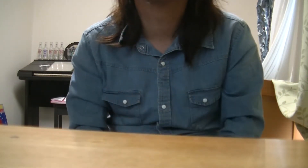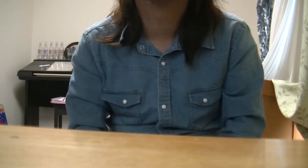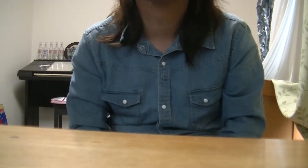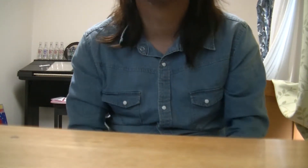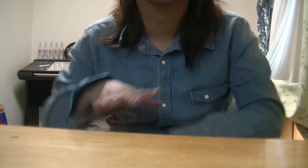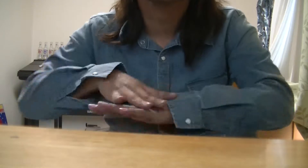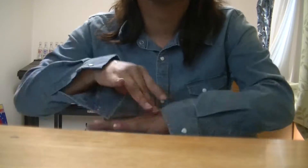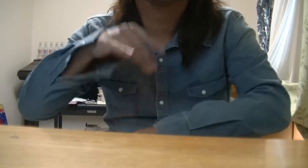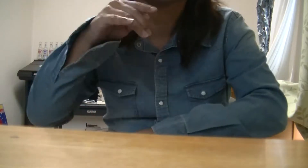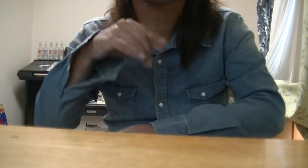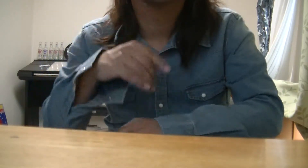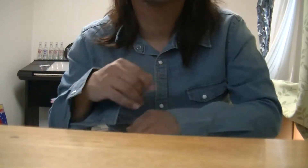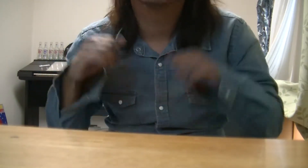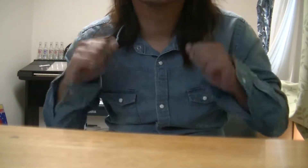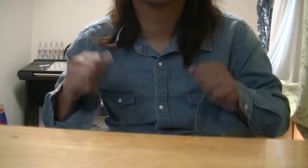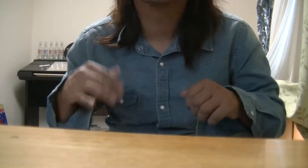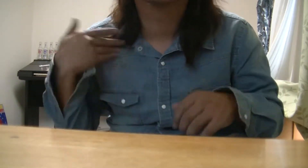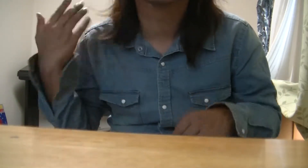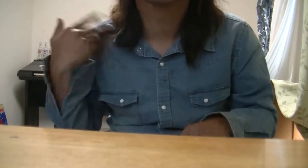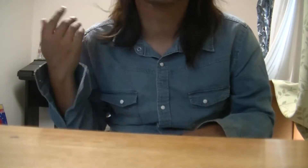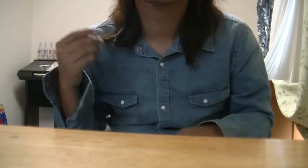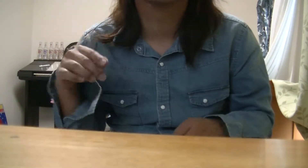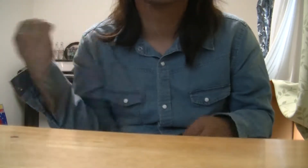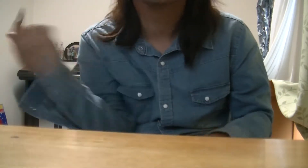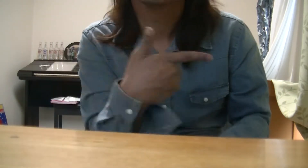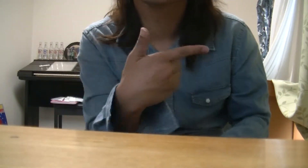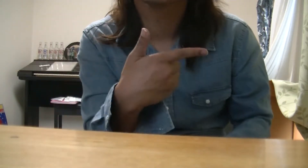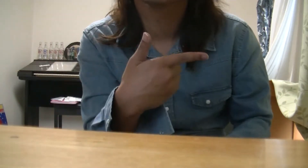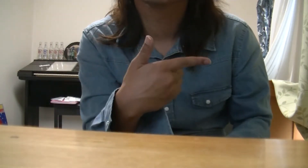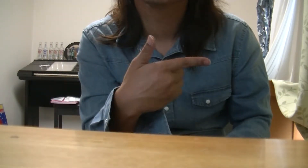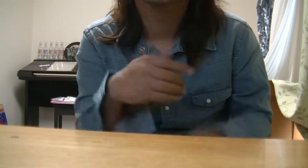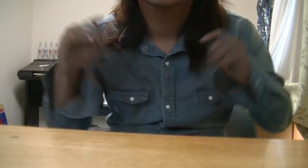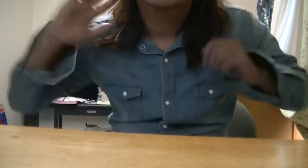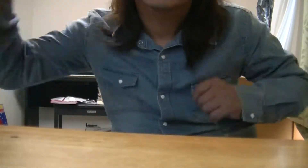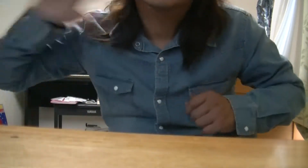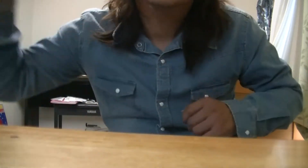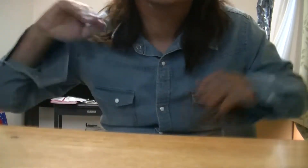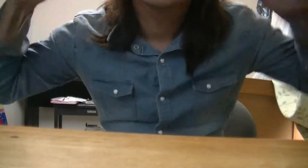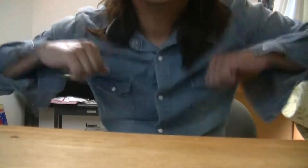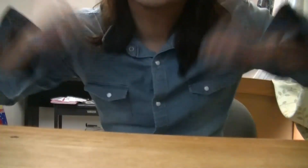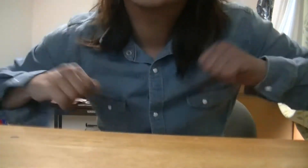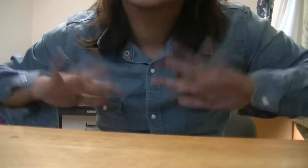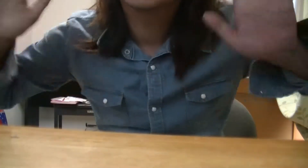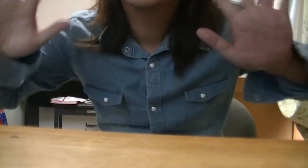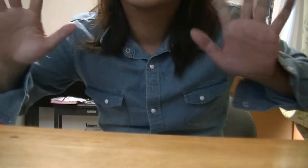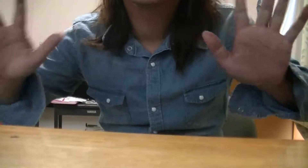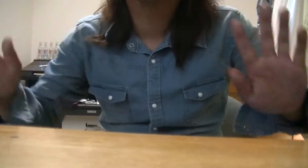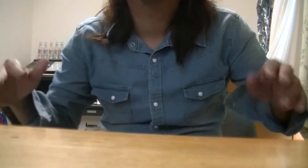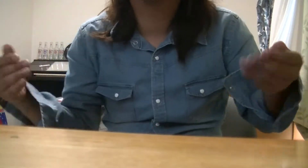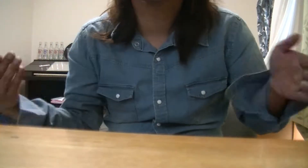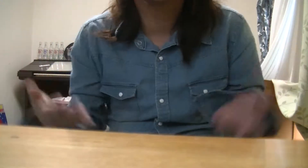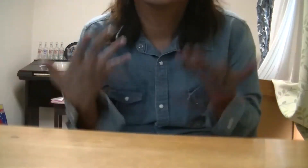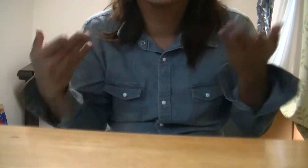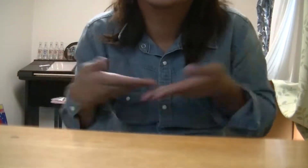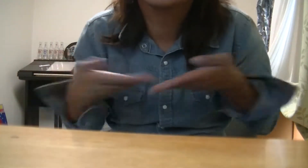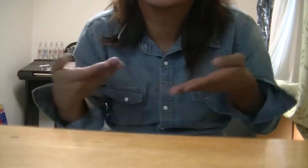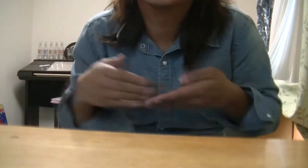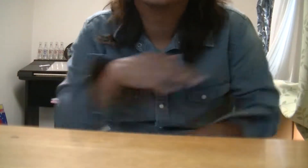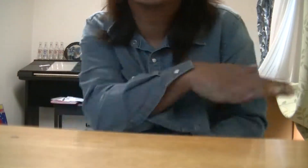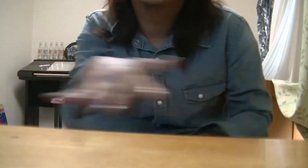に今までやらなかった方が急にですよ、おー皆さんおはよう、今日も最高の仕事みんなと一緒にできるのは嬉しいよ